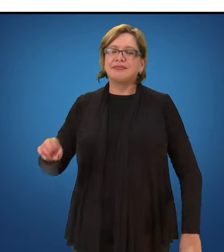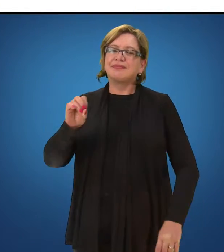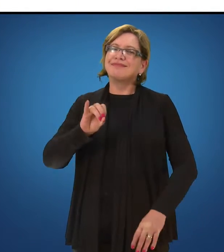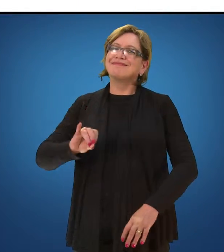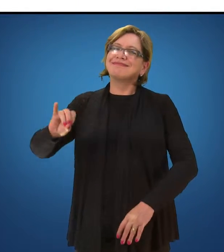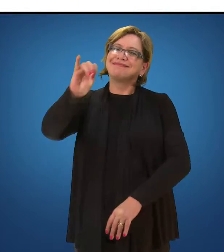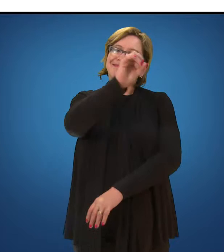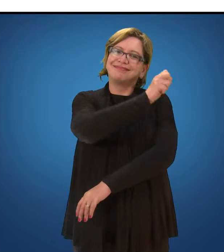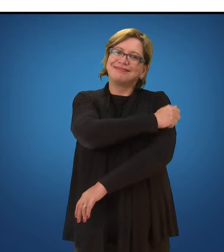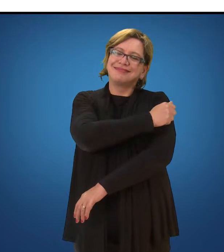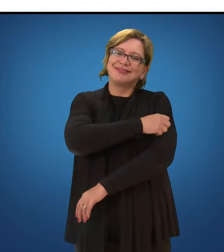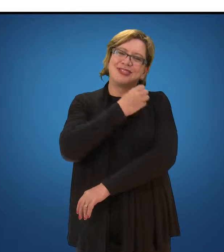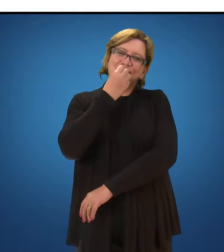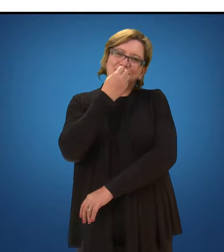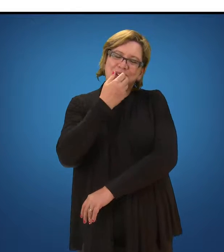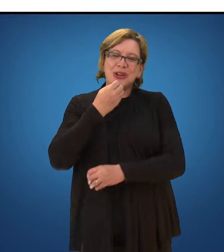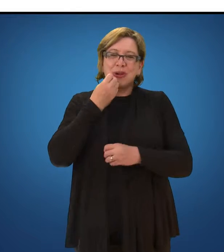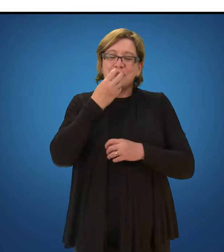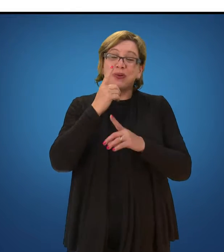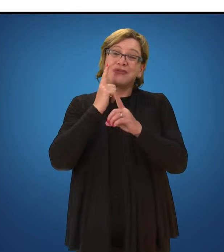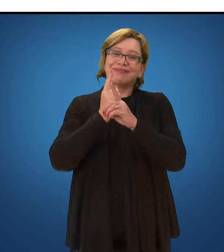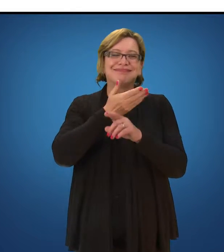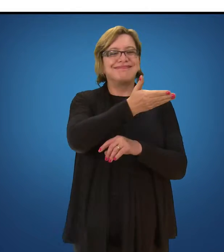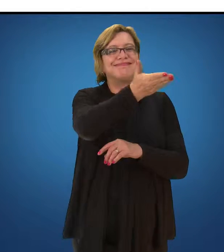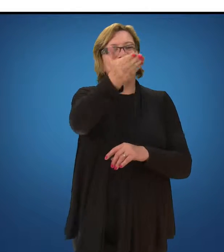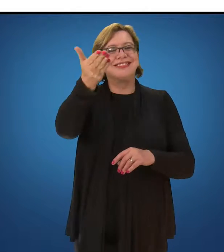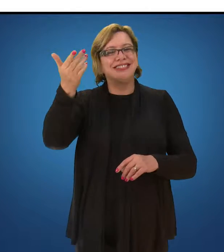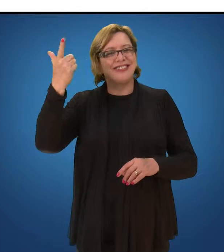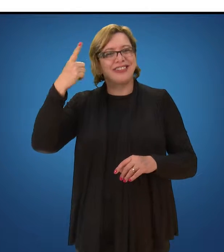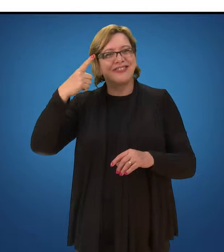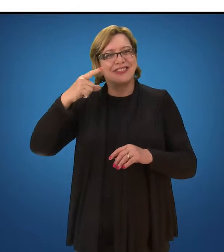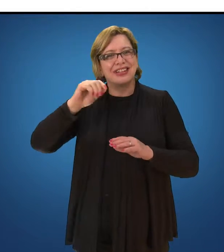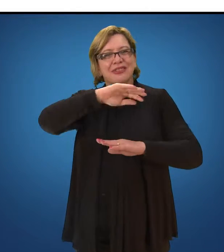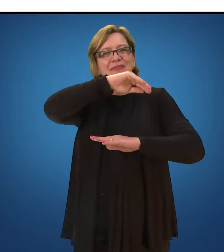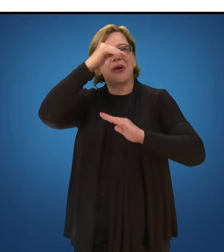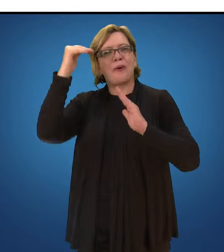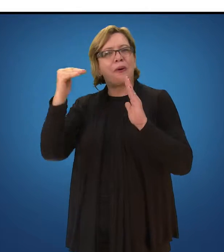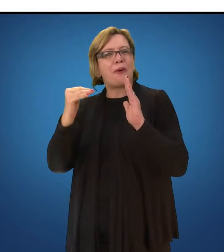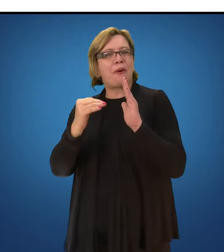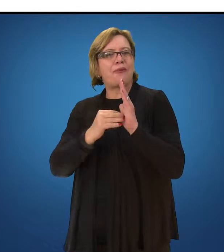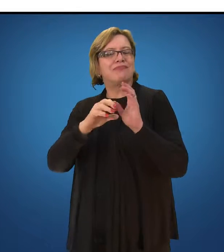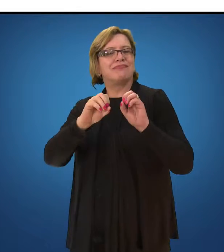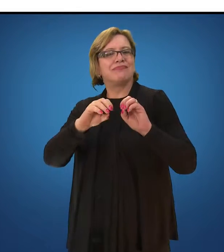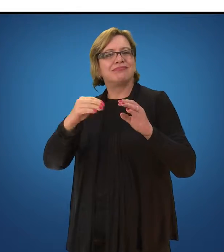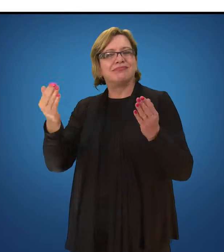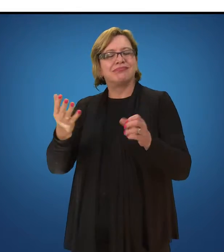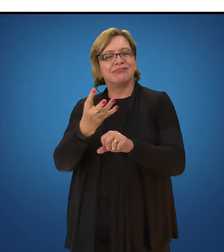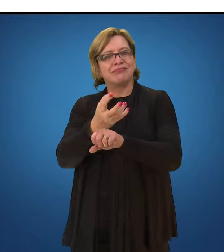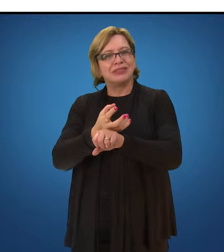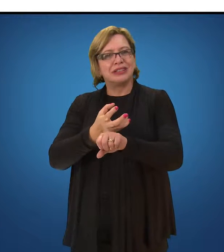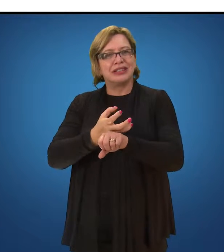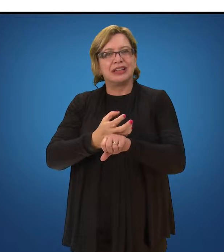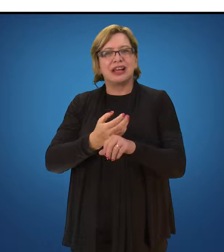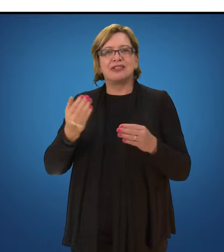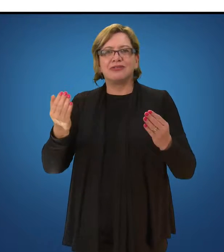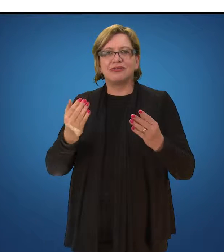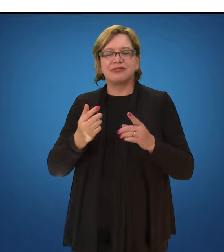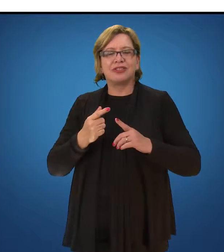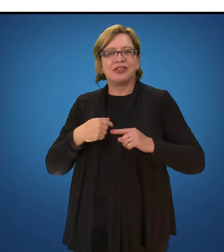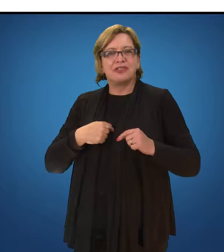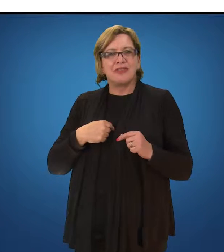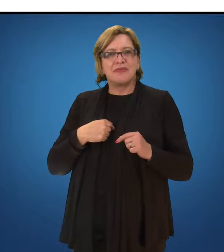Olá, alunos, tudo bem? Que bom encontrá-los de novo para a nossa unidade final dessa disciplina. Agora, como eu disse,